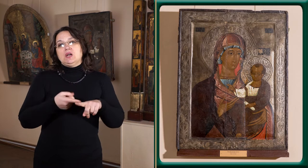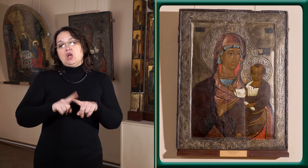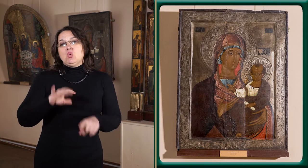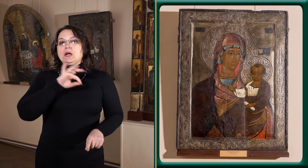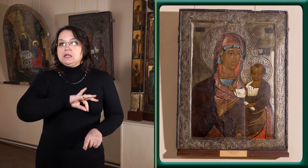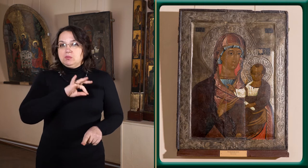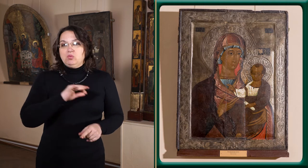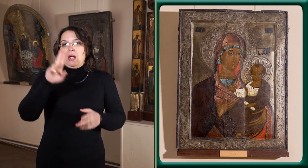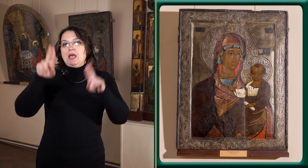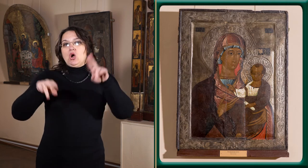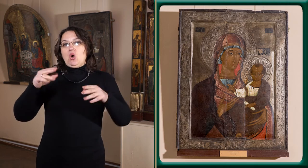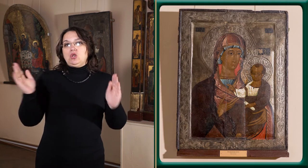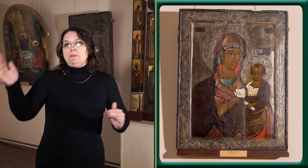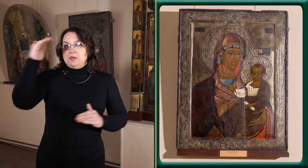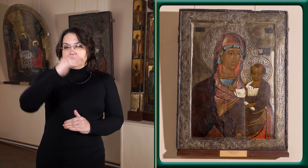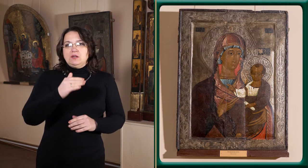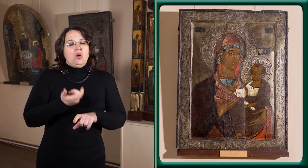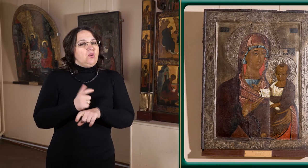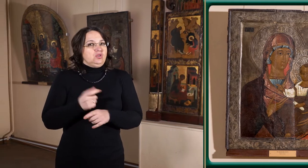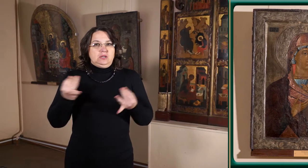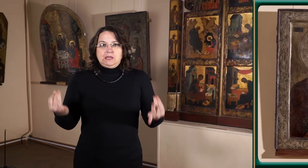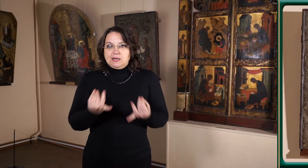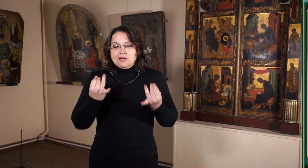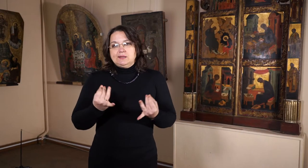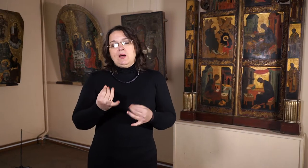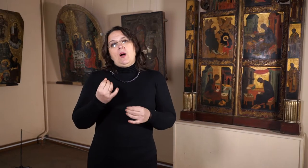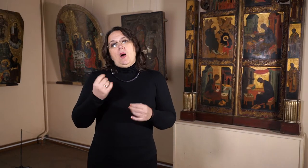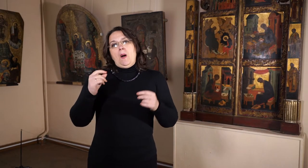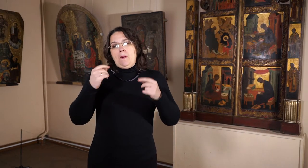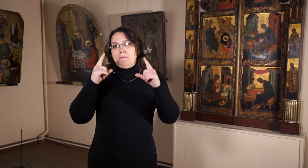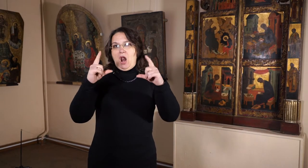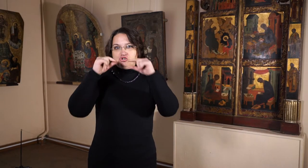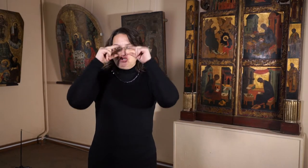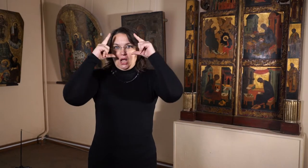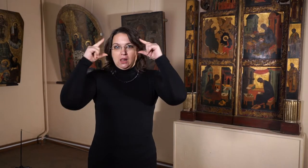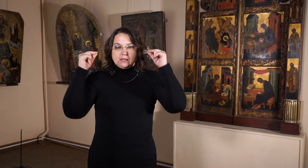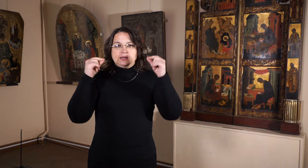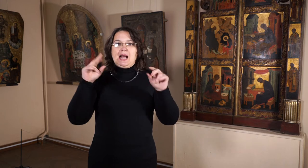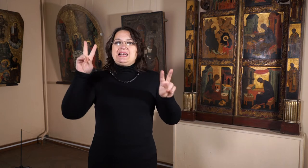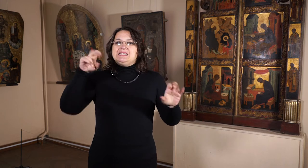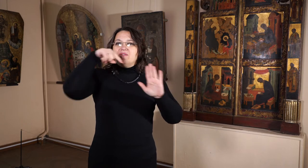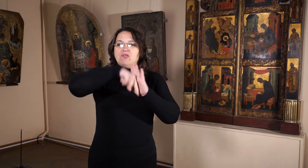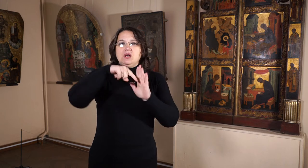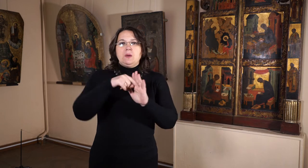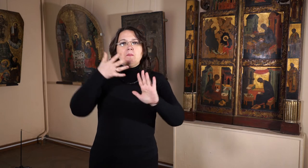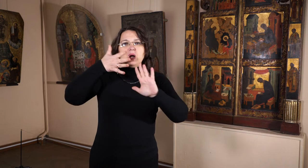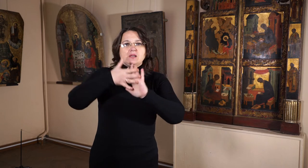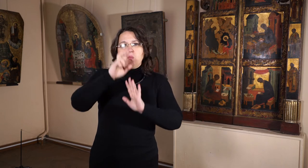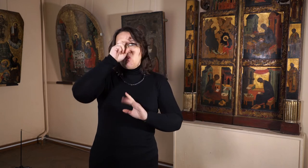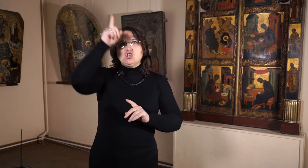которые использует иконописец, весьма интересны. Большие глаза символизируют проникновение в божественные